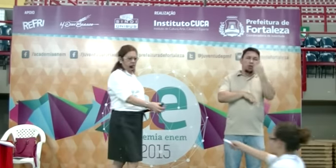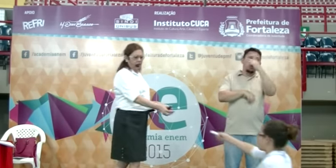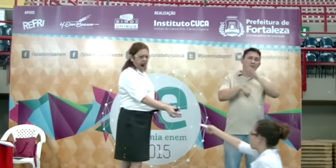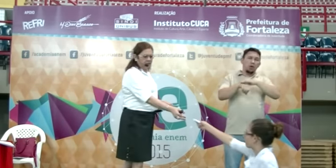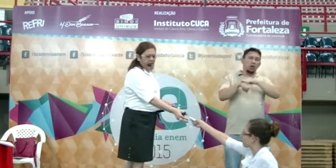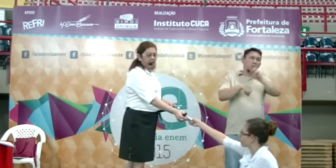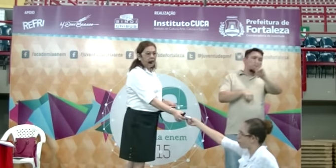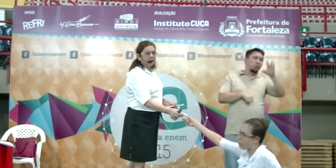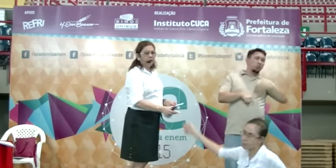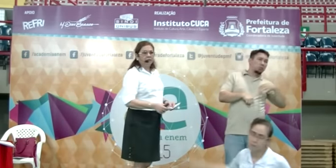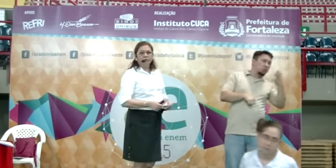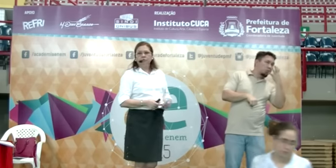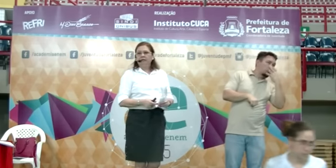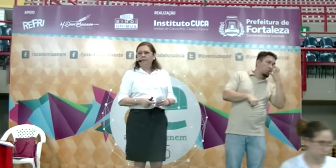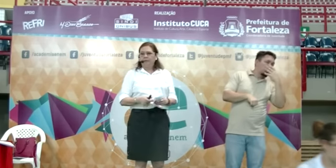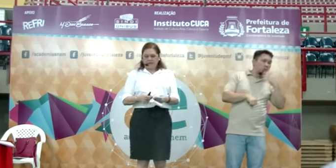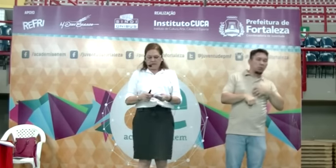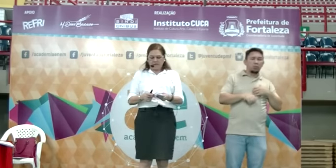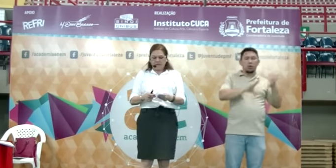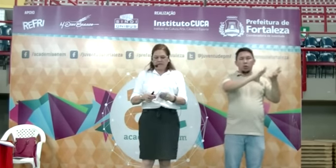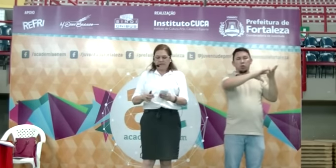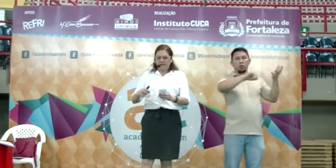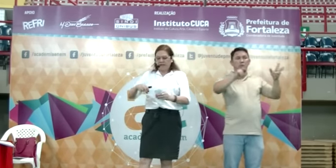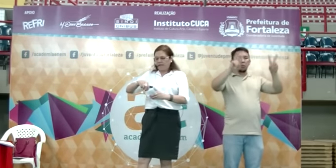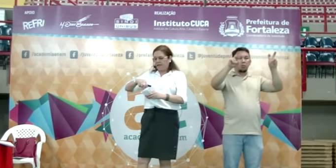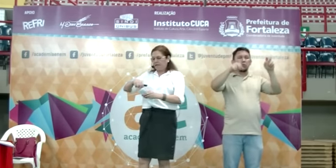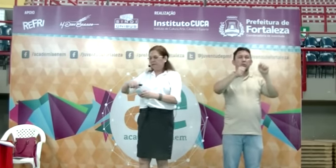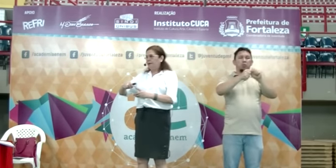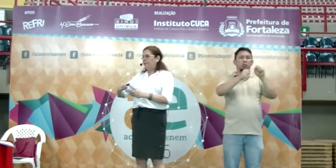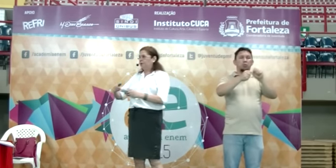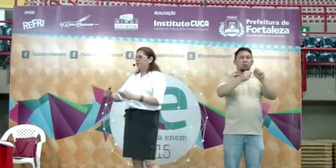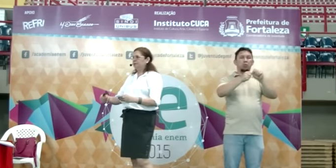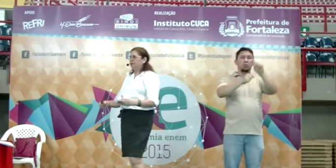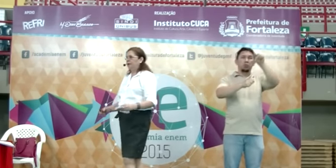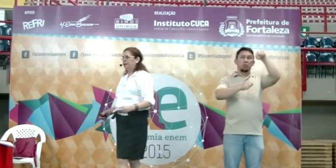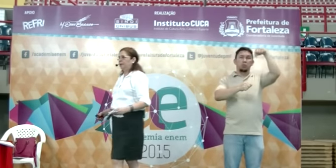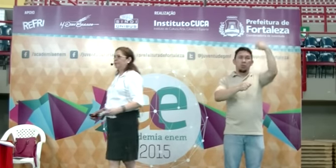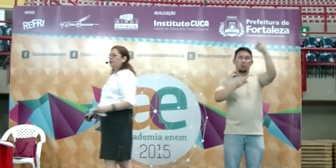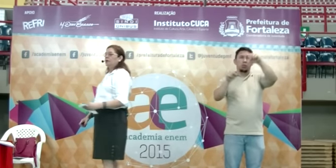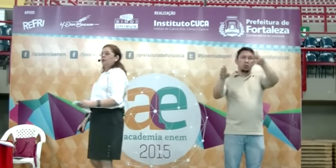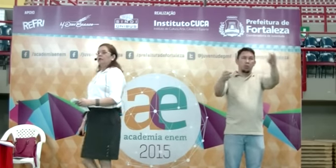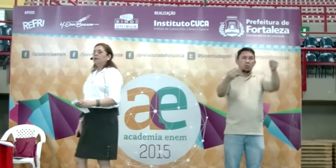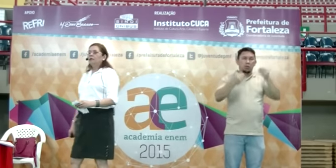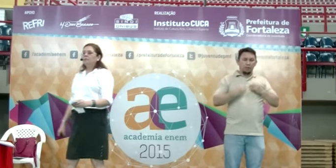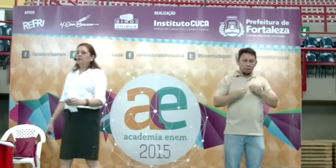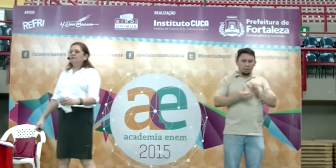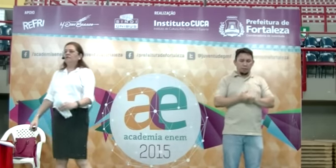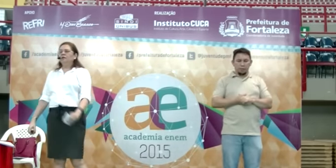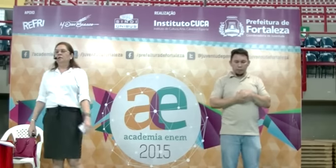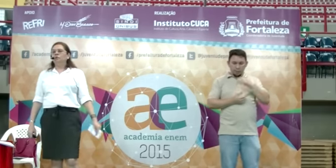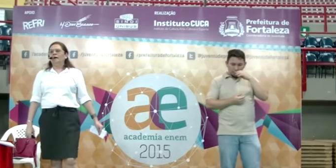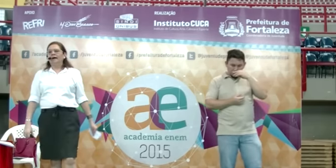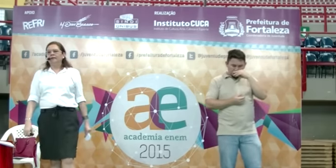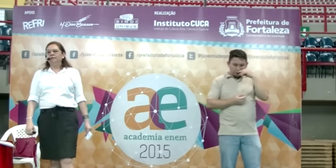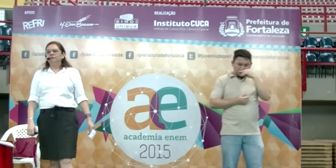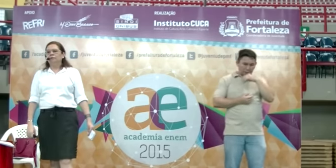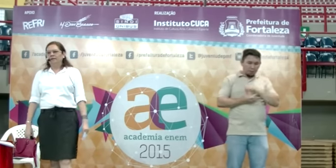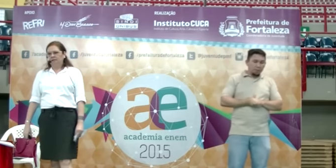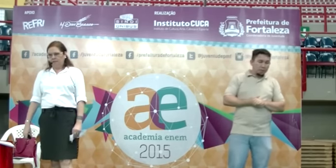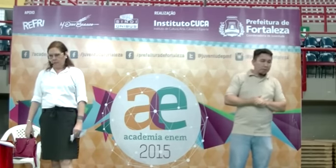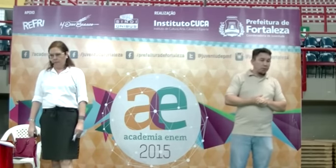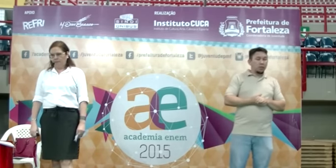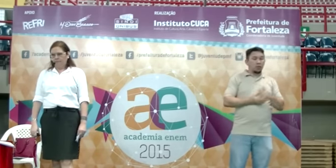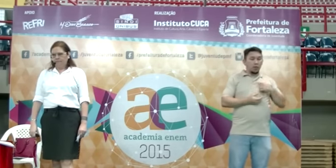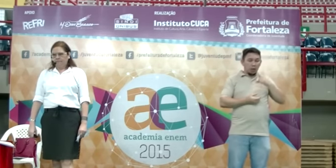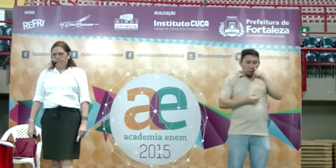2 outros temas. Anotem o tema para vocês fazerem e trazer na próxima semana. Crimes virtuais